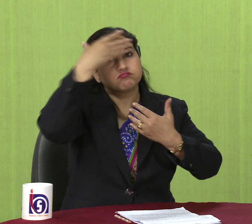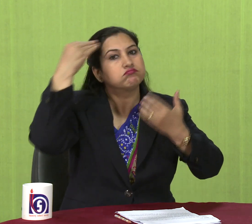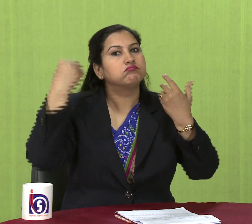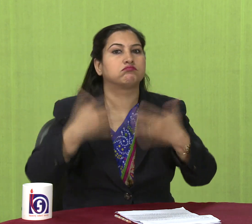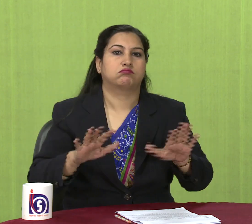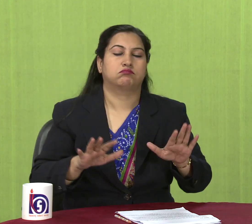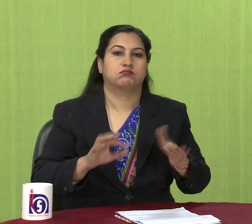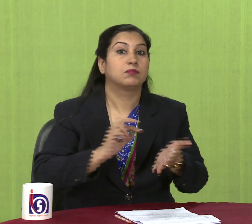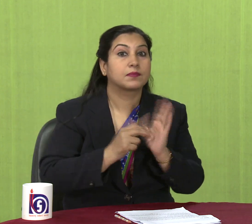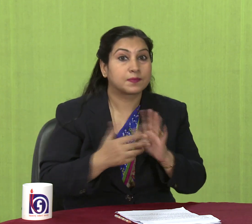अर्थात